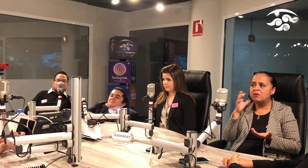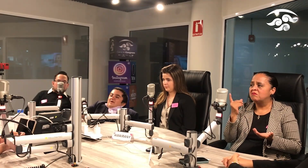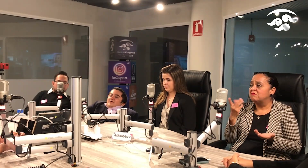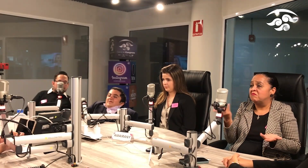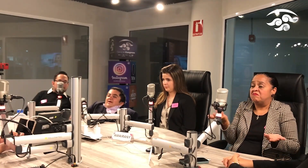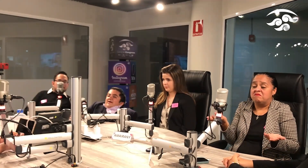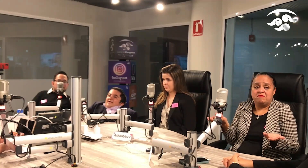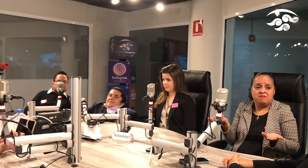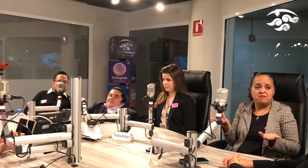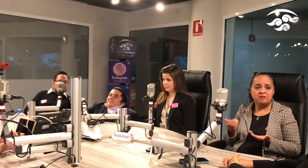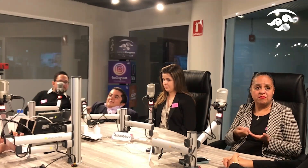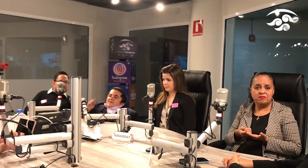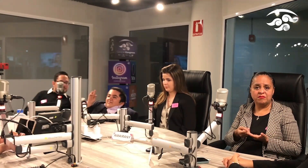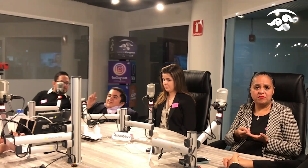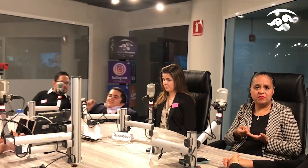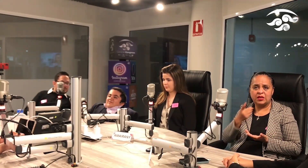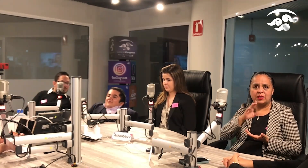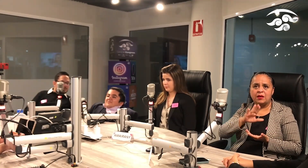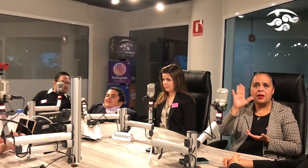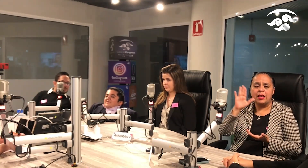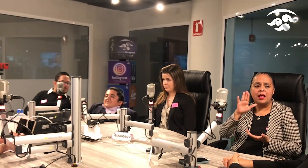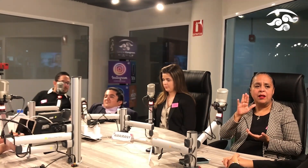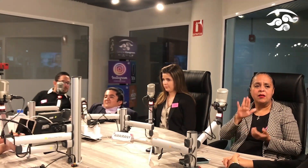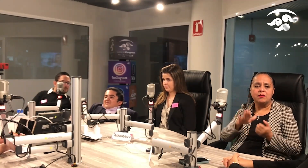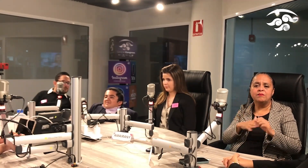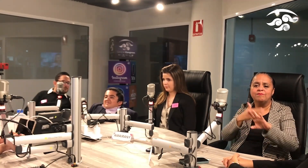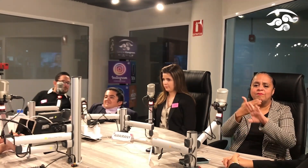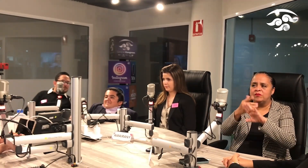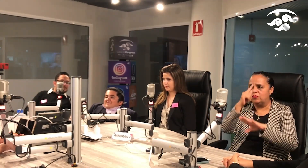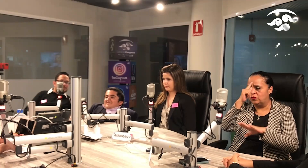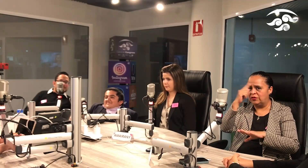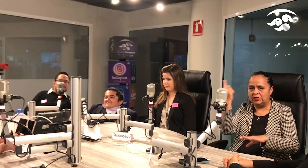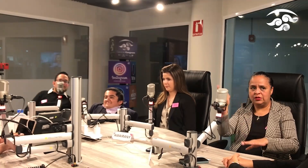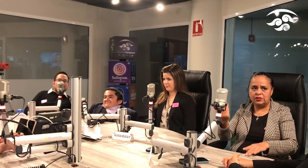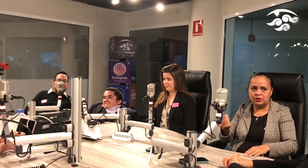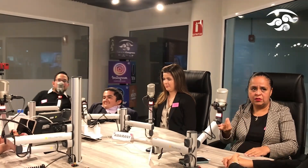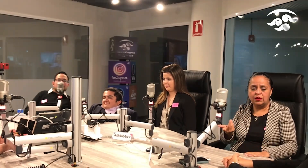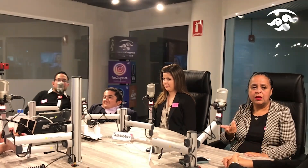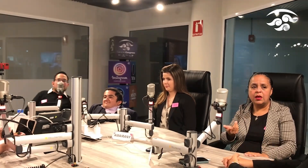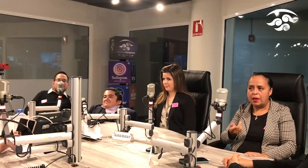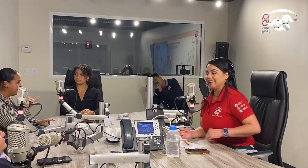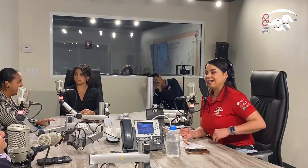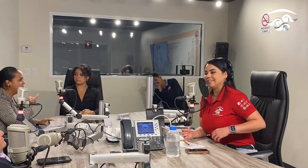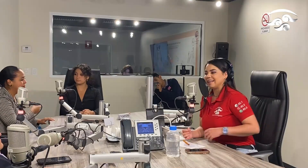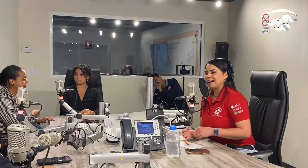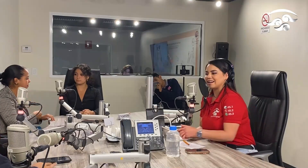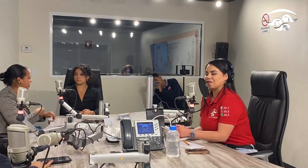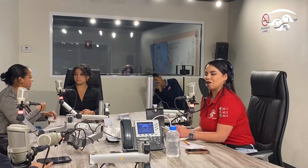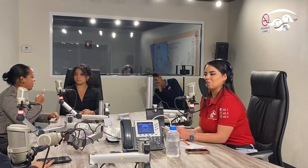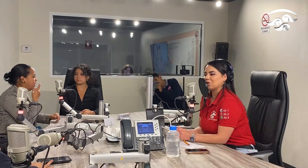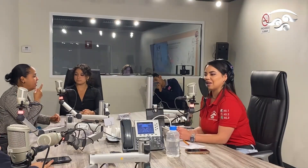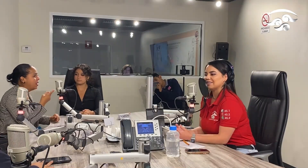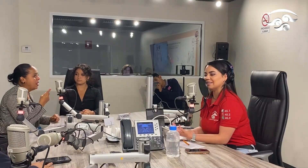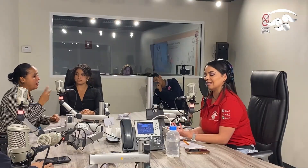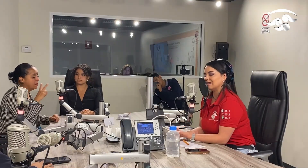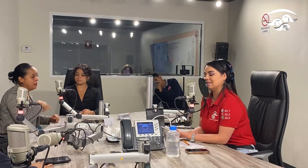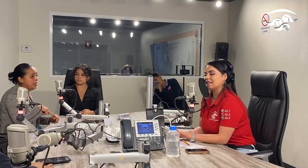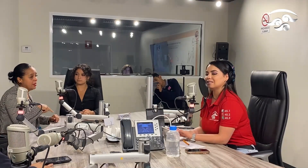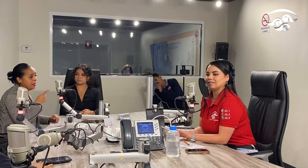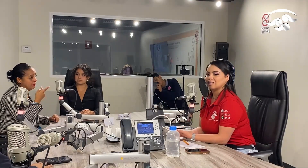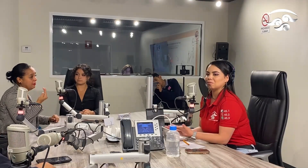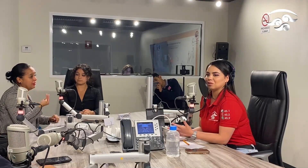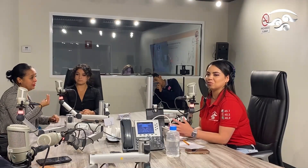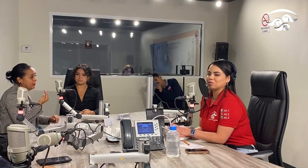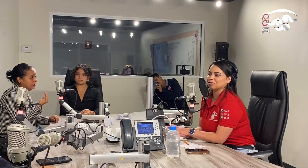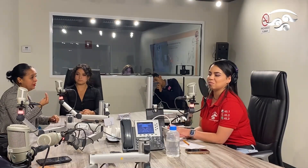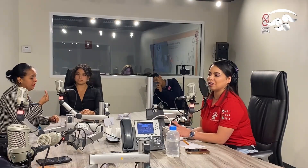pues levantar la mano en contra es muy fácil. Pues ojalá que se haga realidad, porque sí necesitan